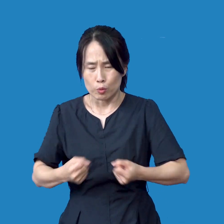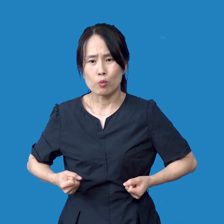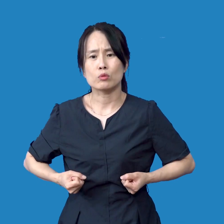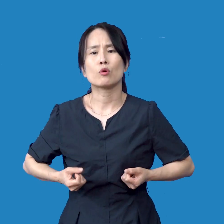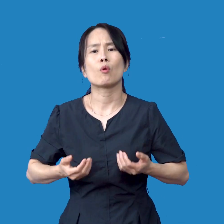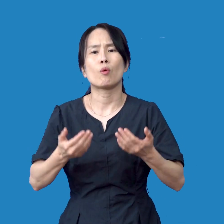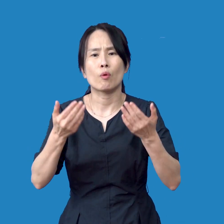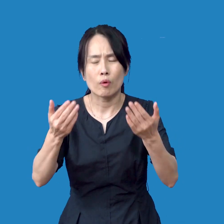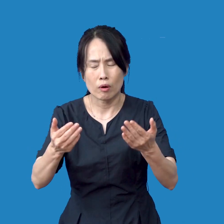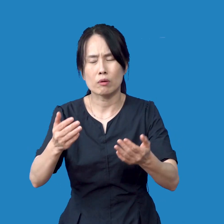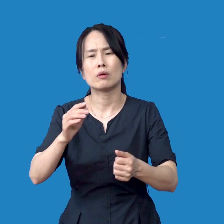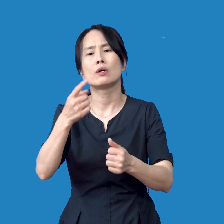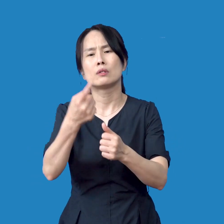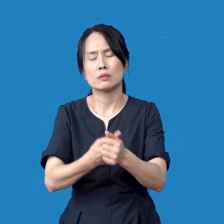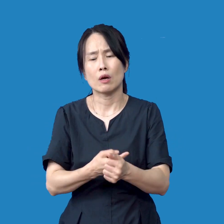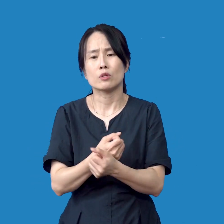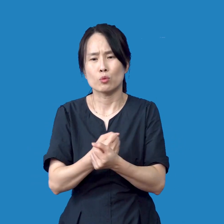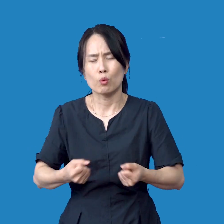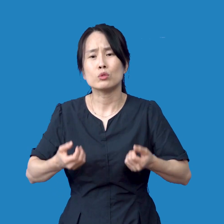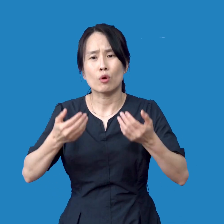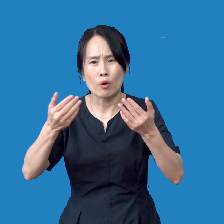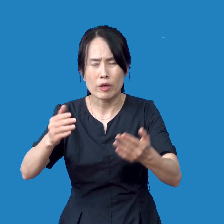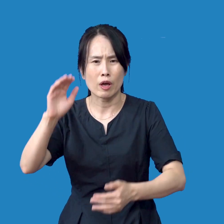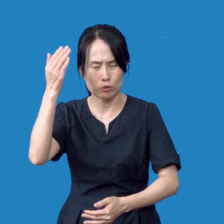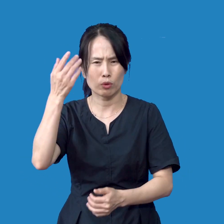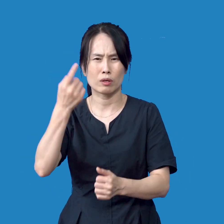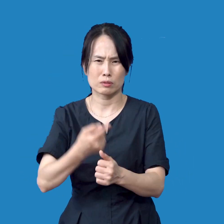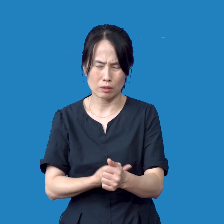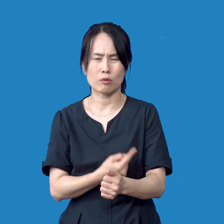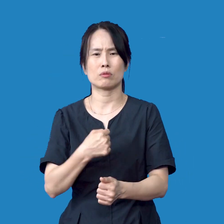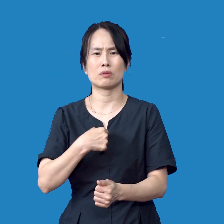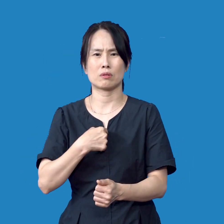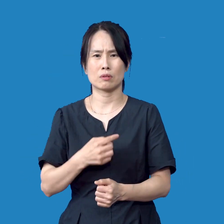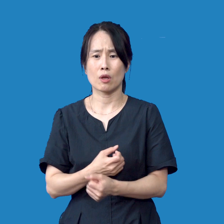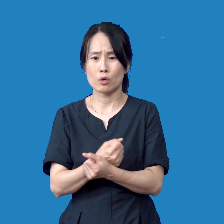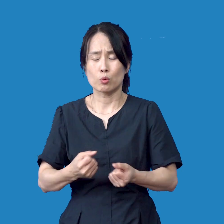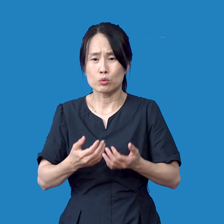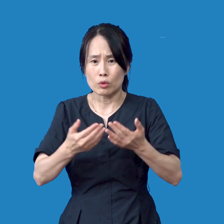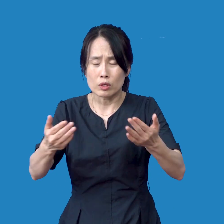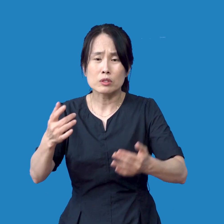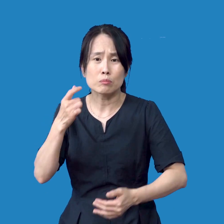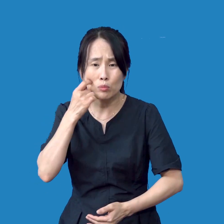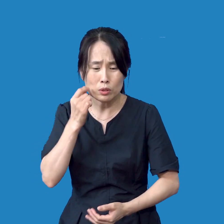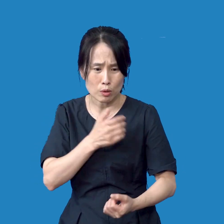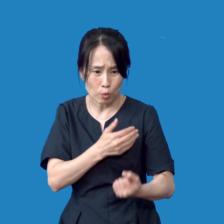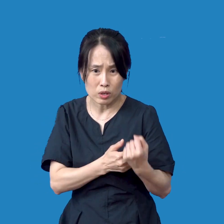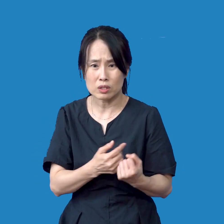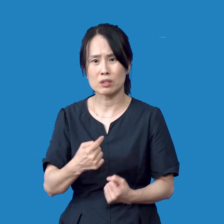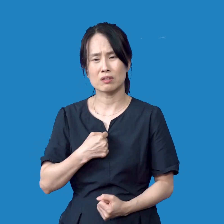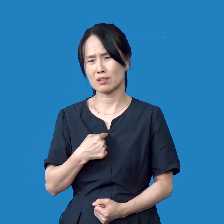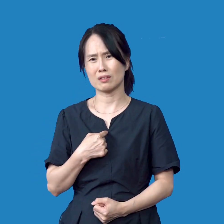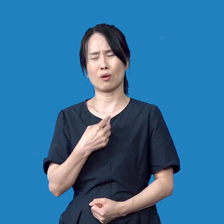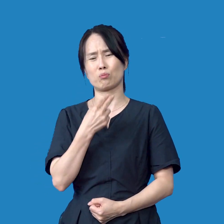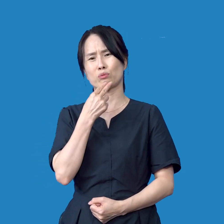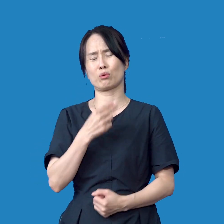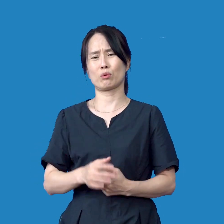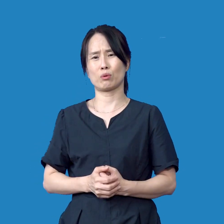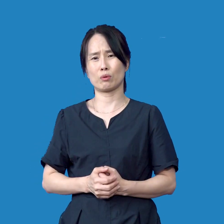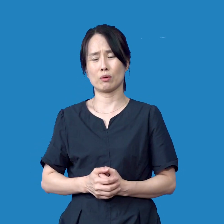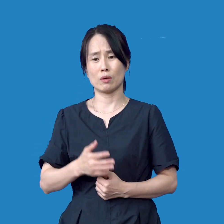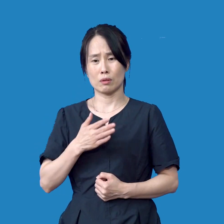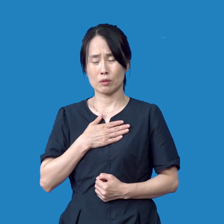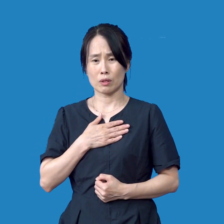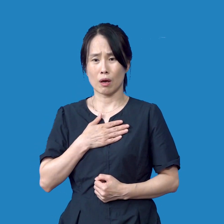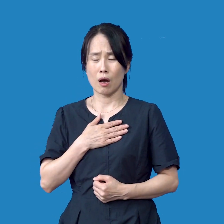것이 무슨 대단히 잘하는 일이 아니라 용서하지 않을 권리가 우리에게는 없습니다. 나 자신이